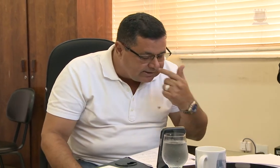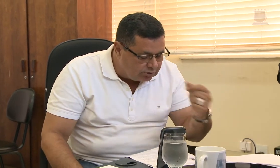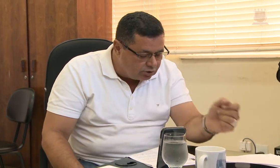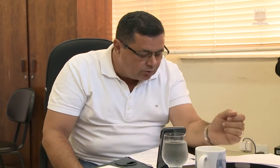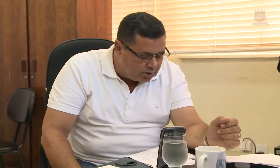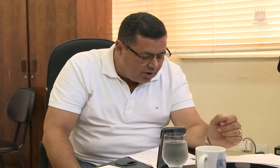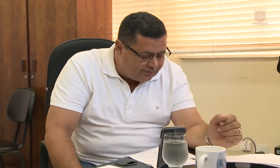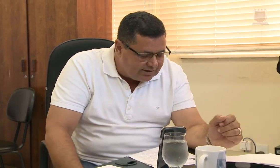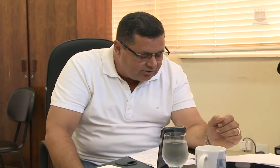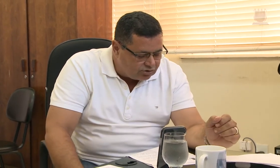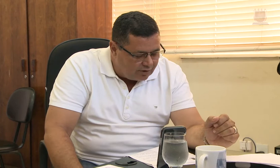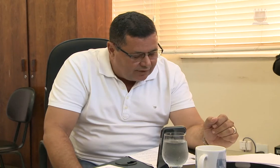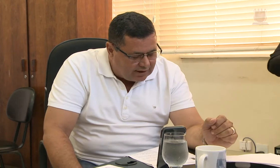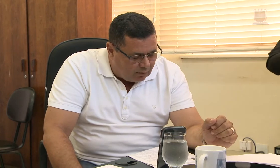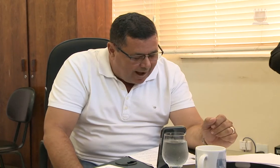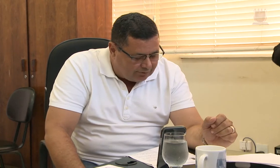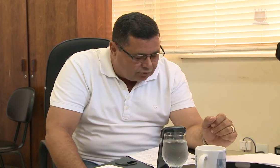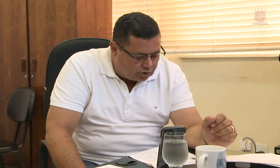Indicação de número